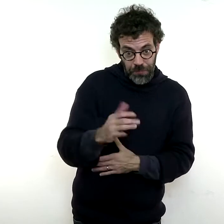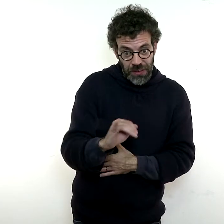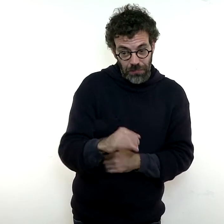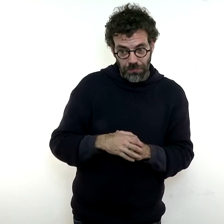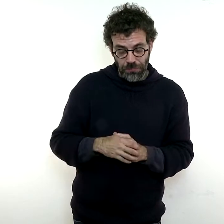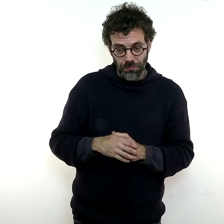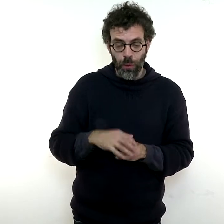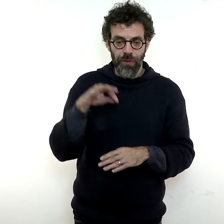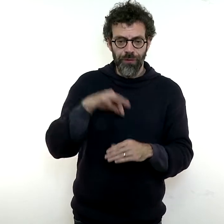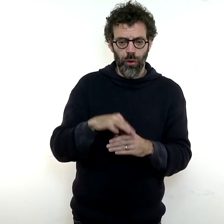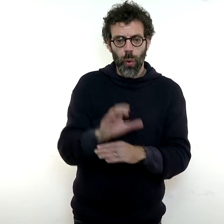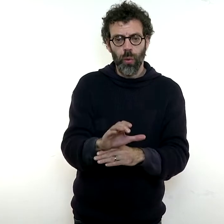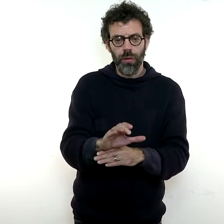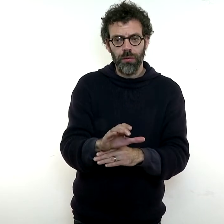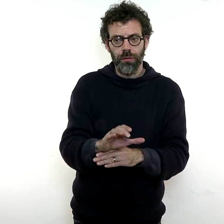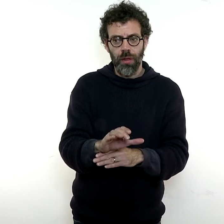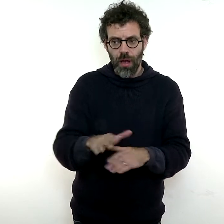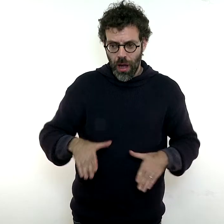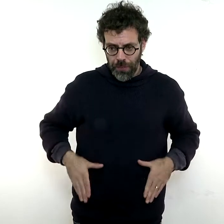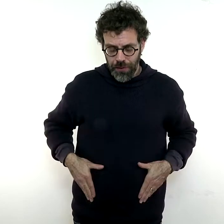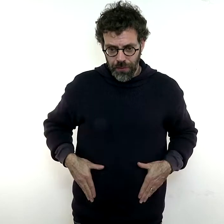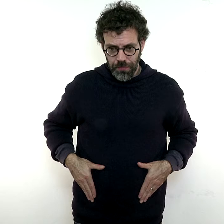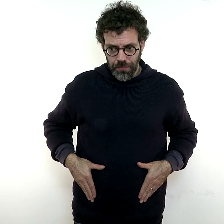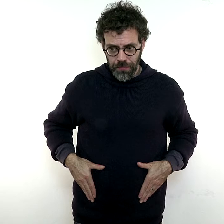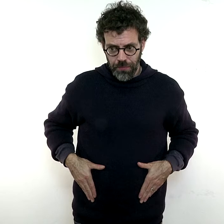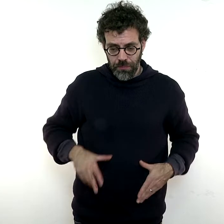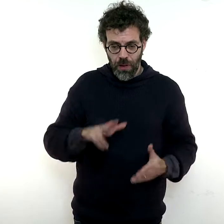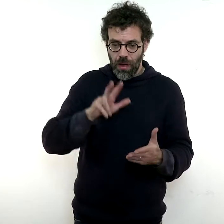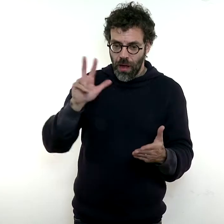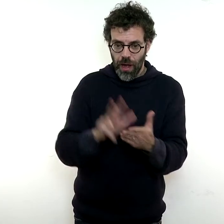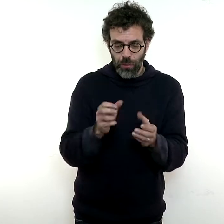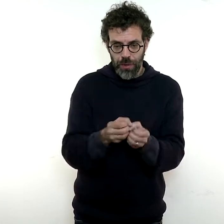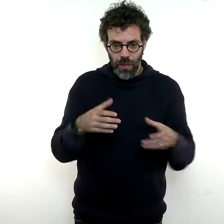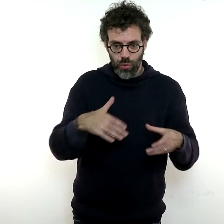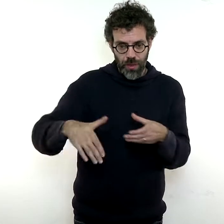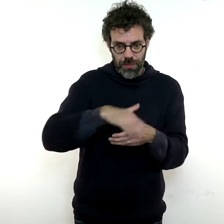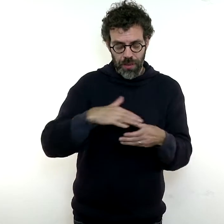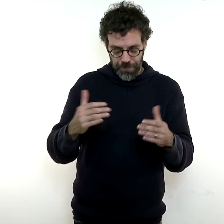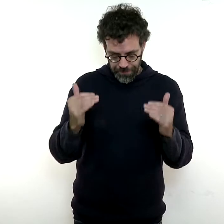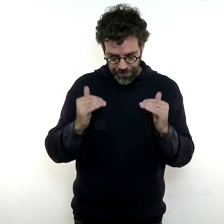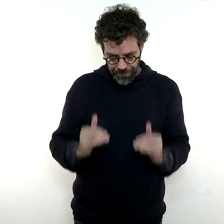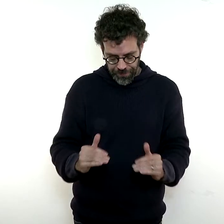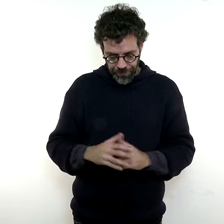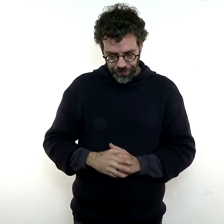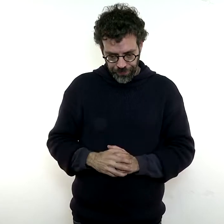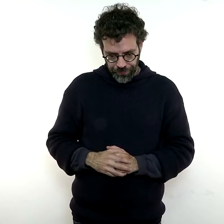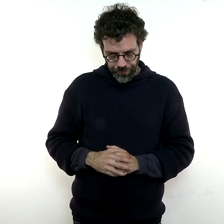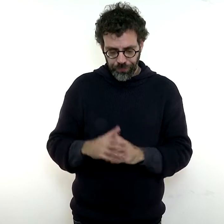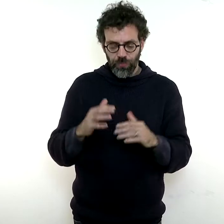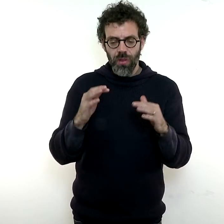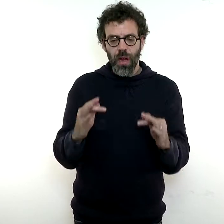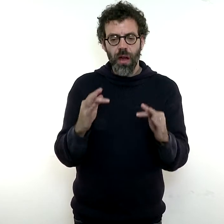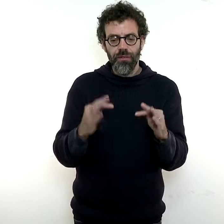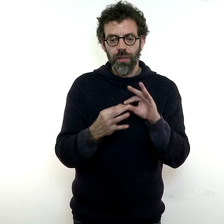Qui est contre? Qui s'abstient? Adopté à l'unanimité. Dans l'affaire